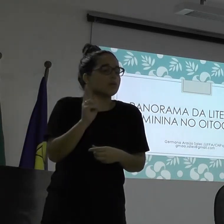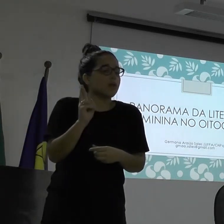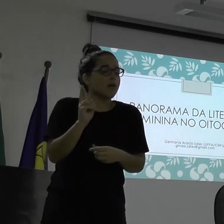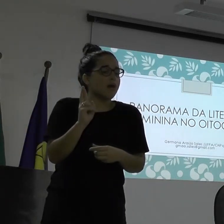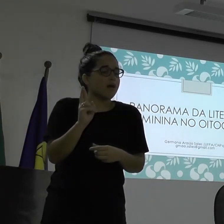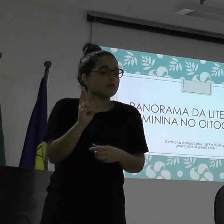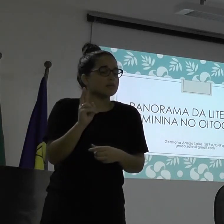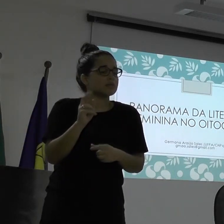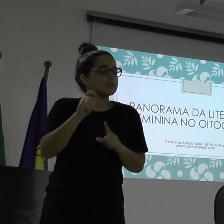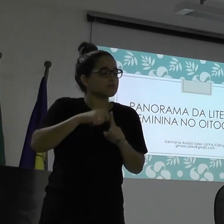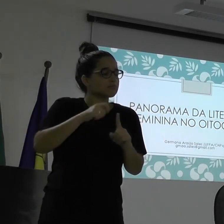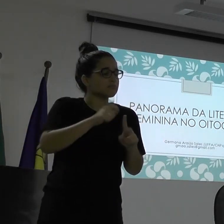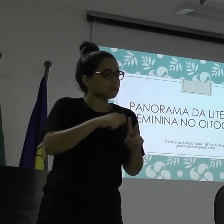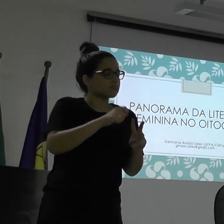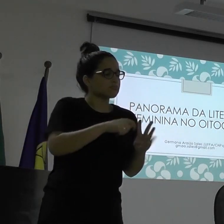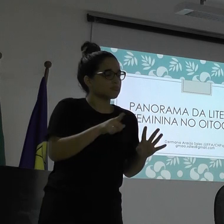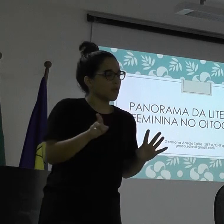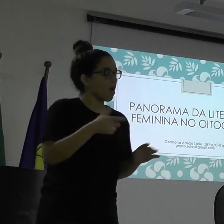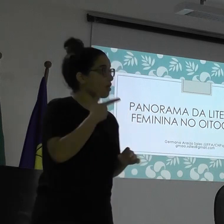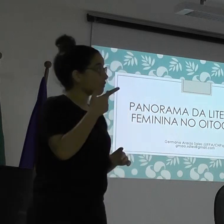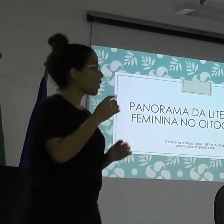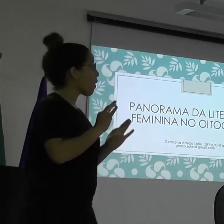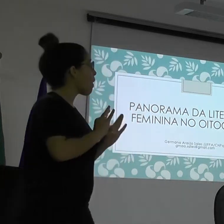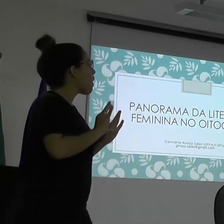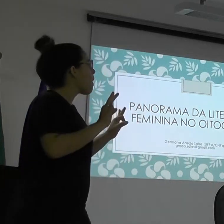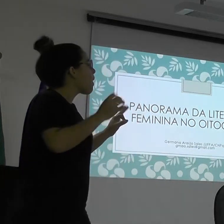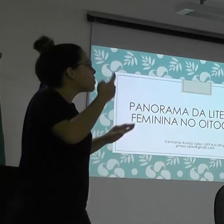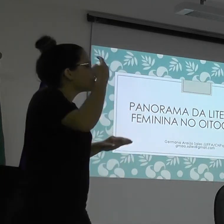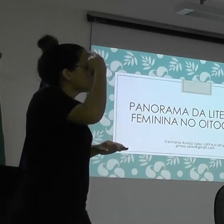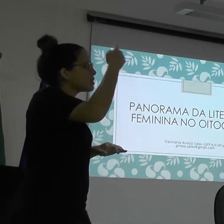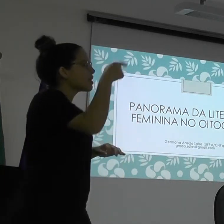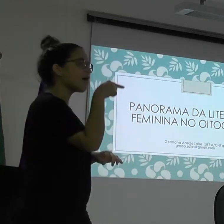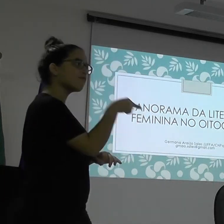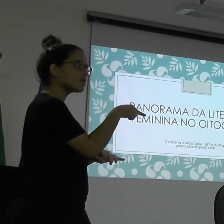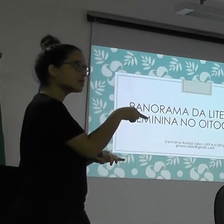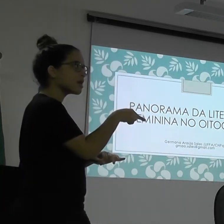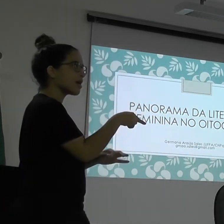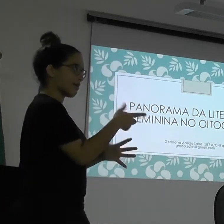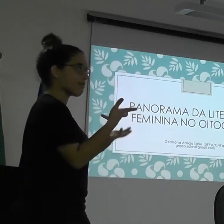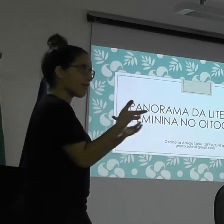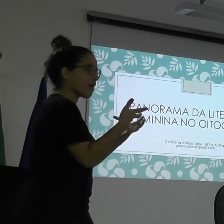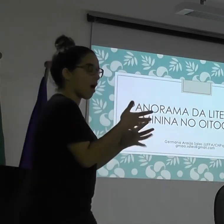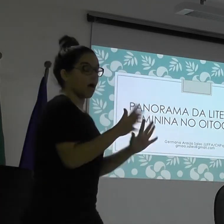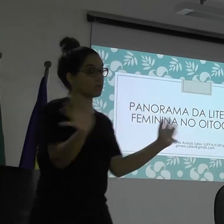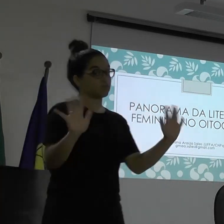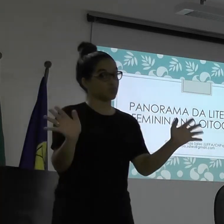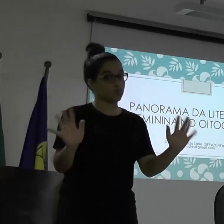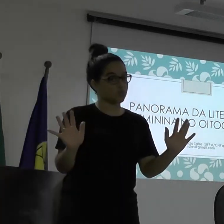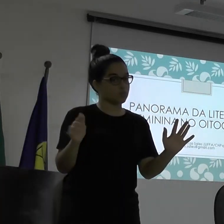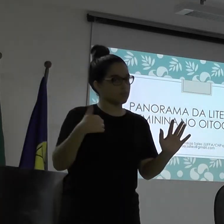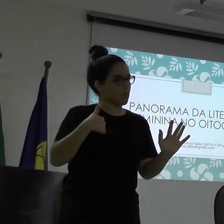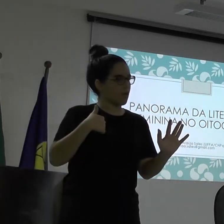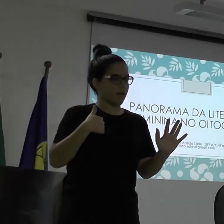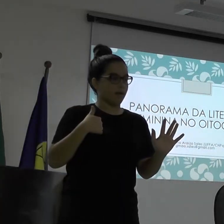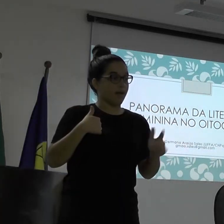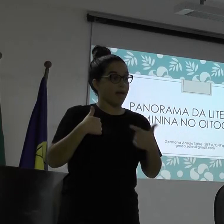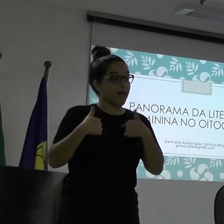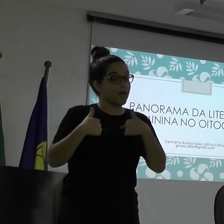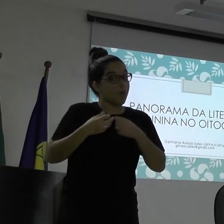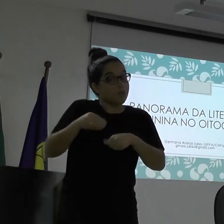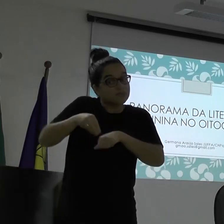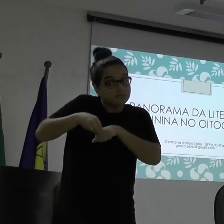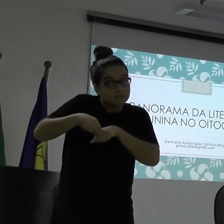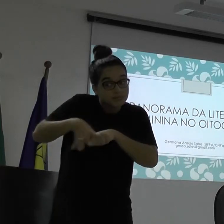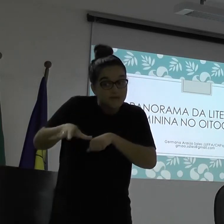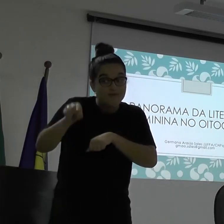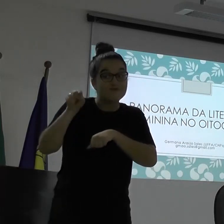mês. Aí ela disse, ótima ideia, Germana, você não quer? Eu disse, não, Nazaré, eu estou dizendo